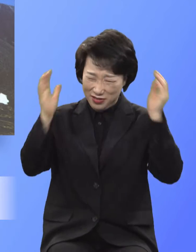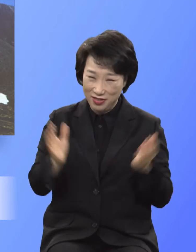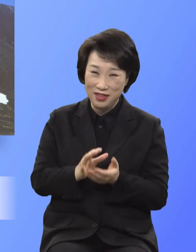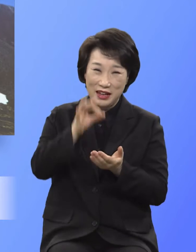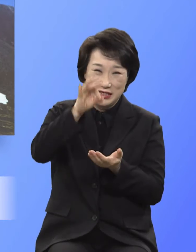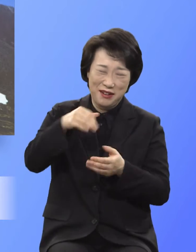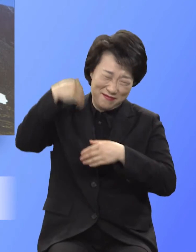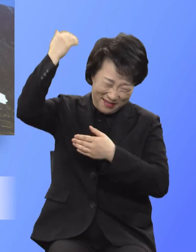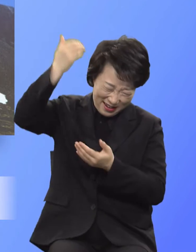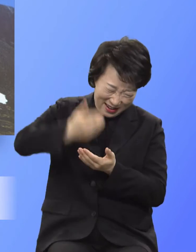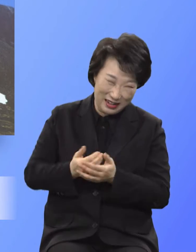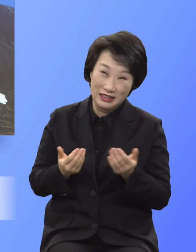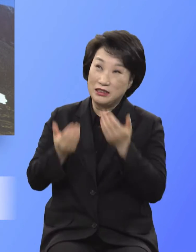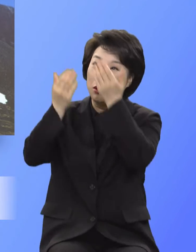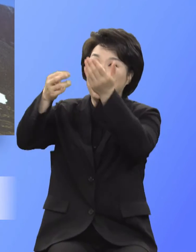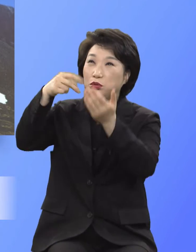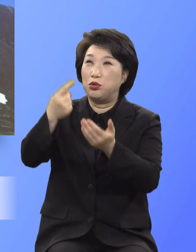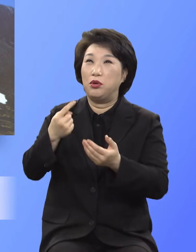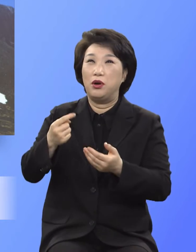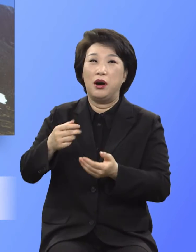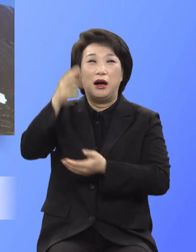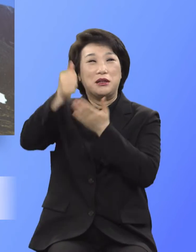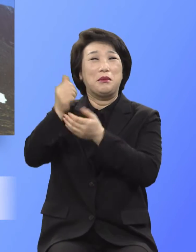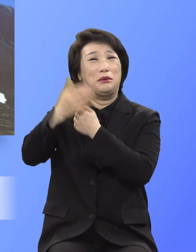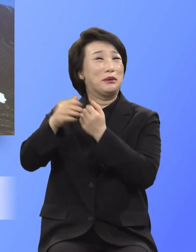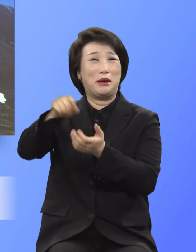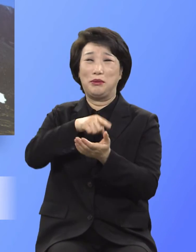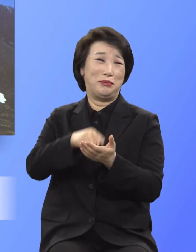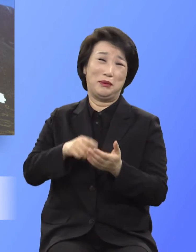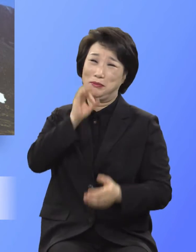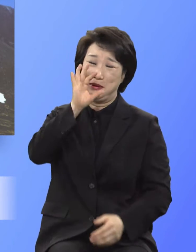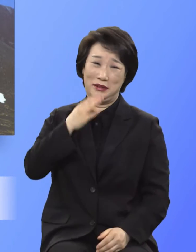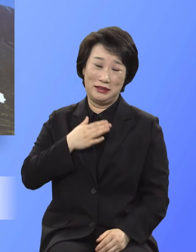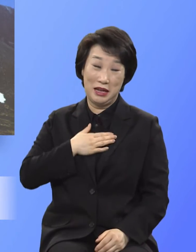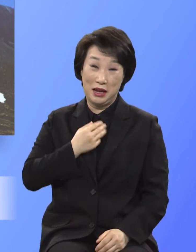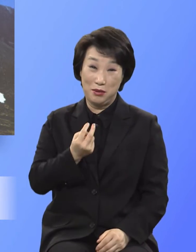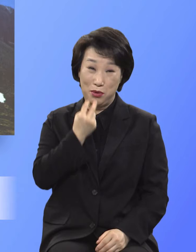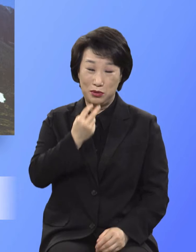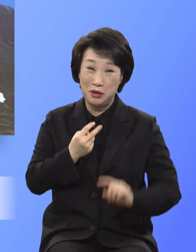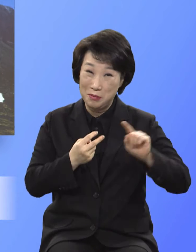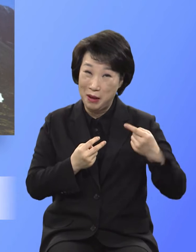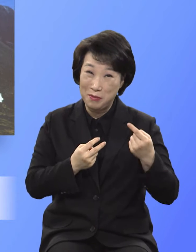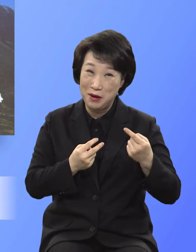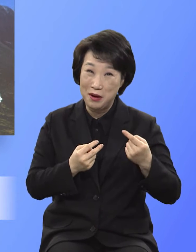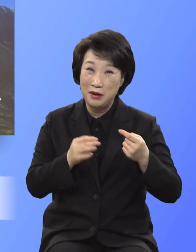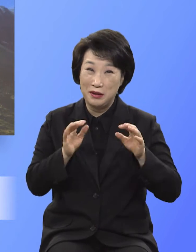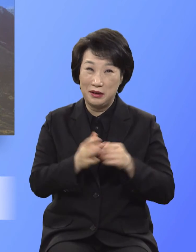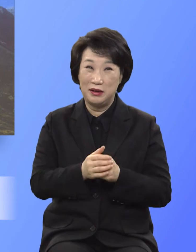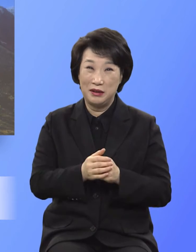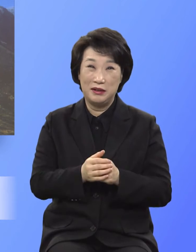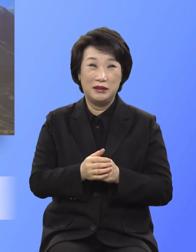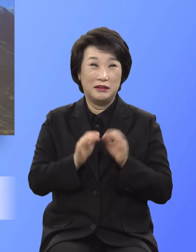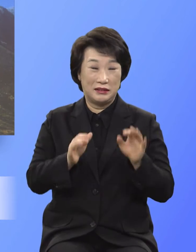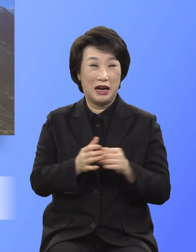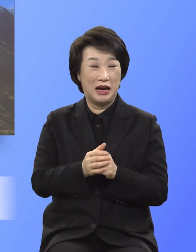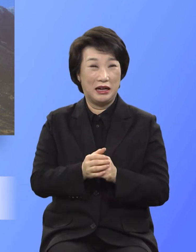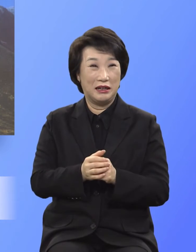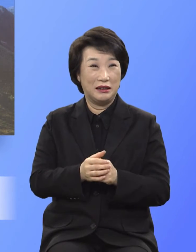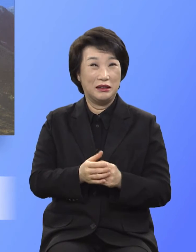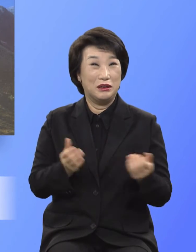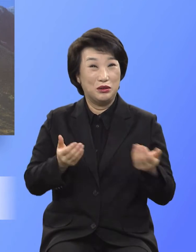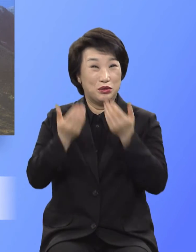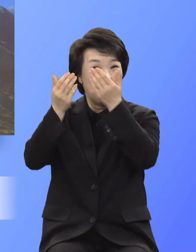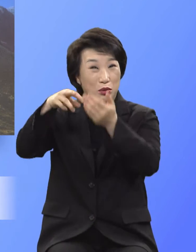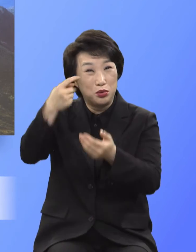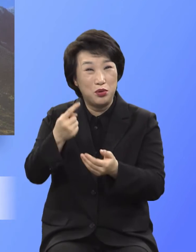재산을 다 쏟아부어도 갚을 길 없으며 내 목숨을 100번 살 수 있어 100번을 다 줘도